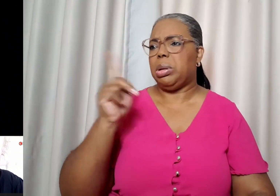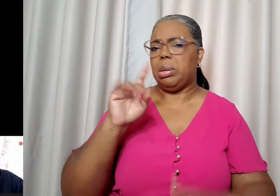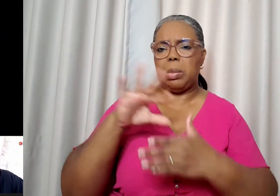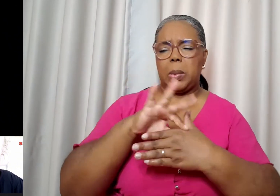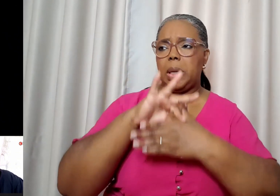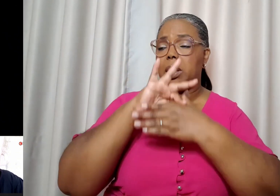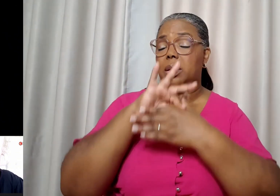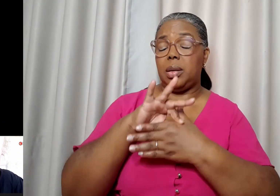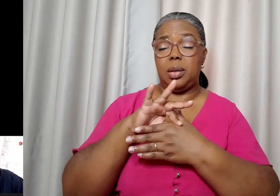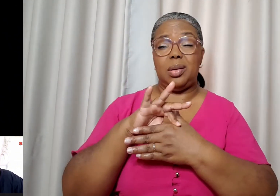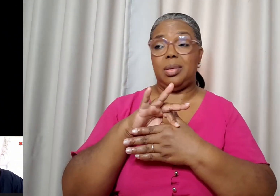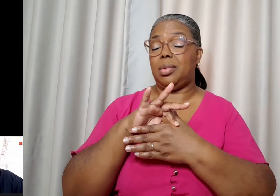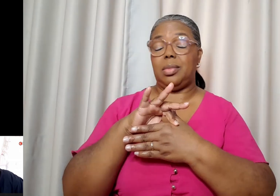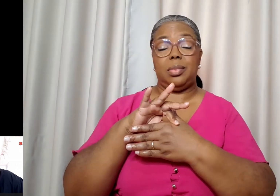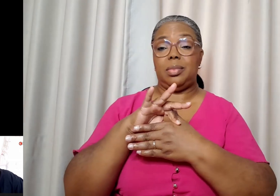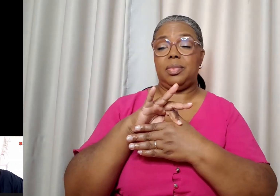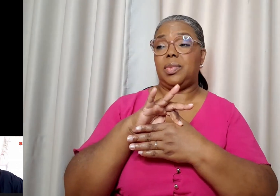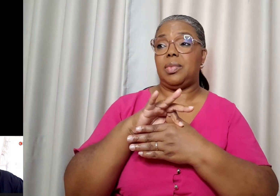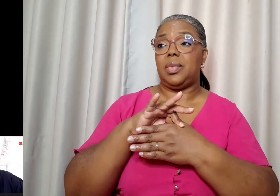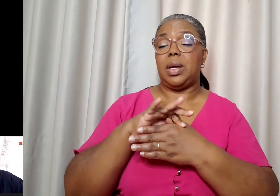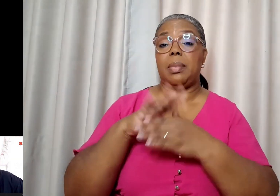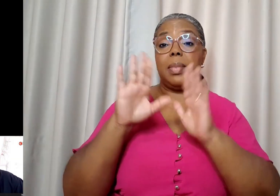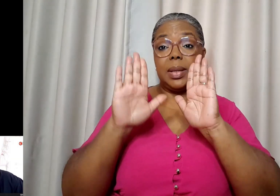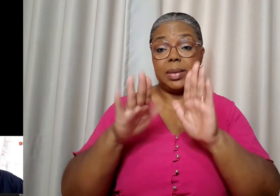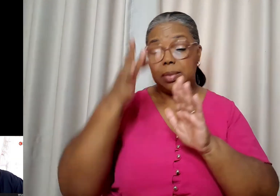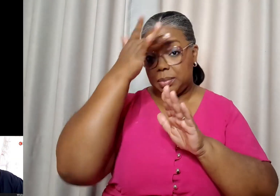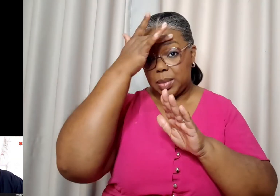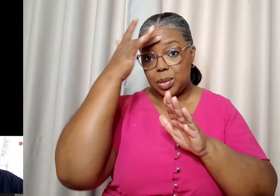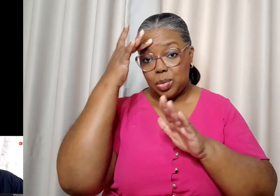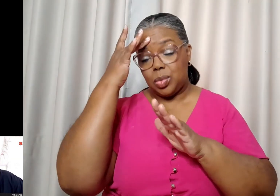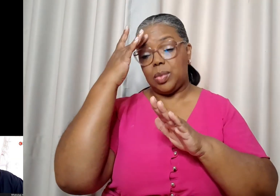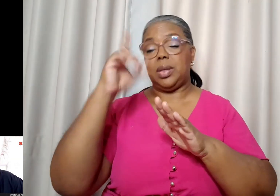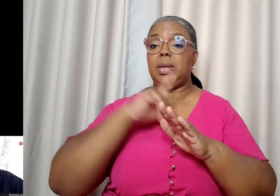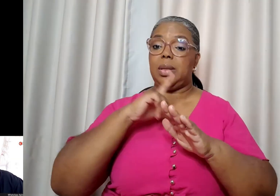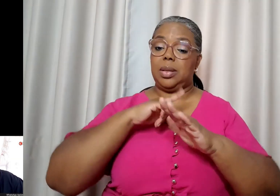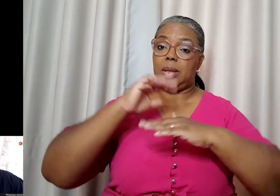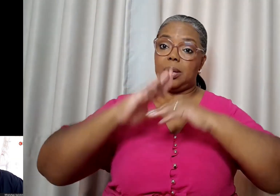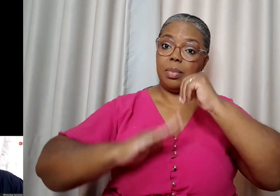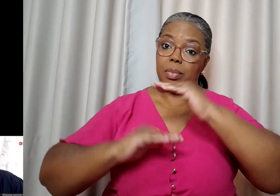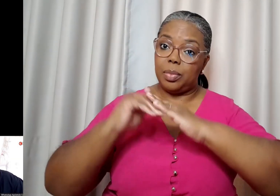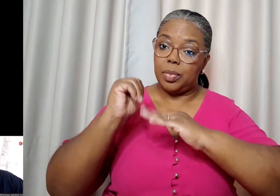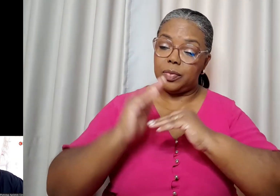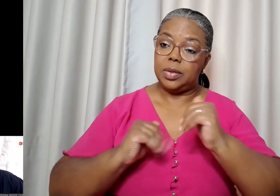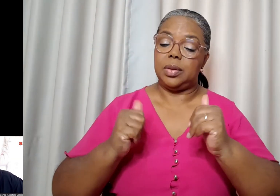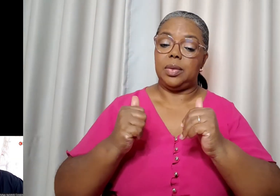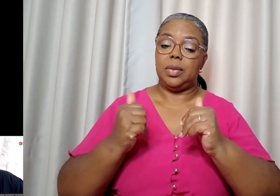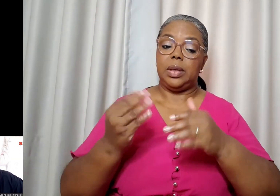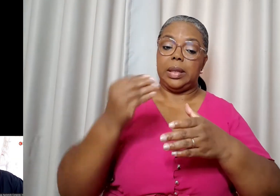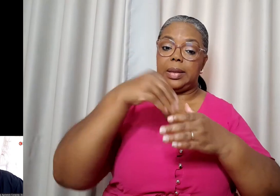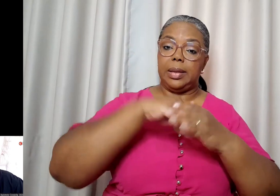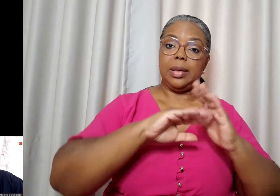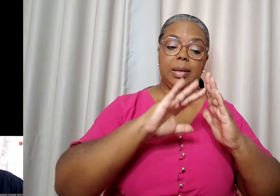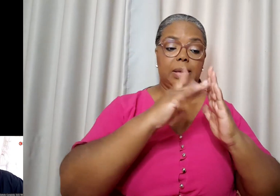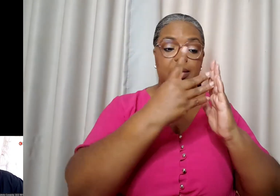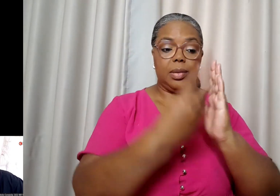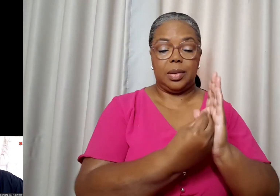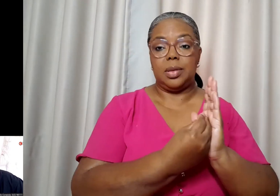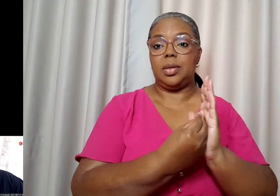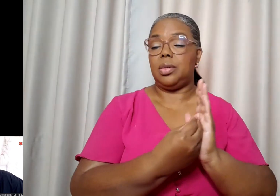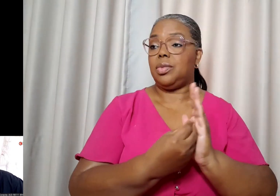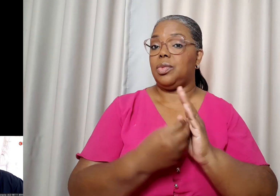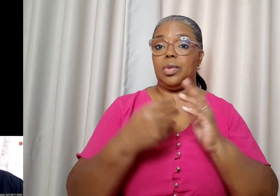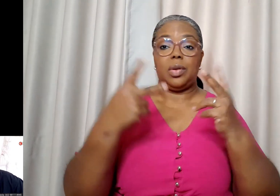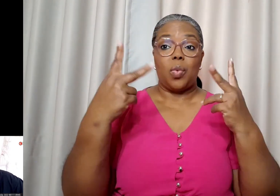a sua profissão e está na igreja. Não. Você é cidadão do céu, tanto quanto aquele que está em tempo integral na